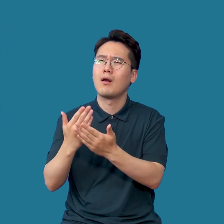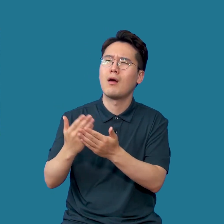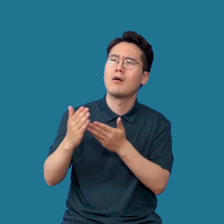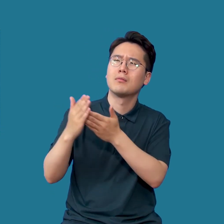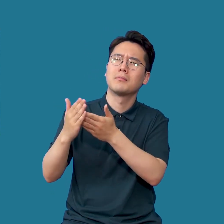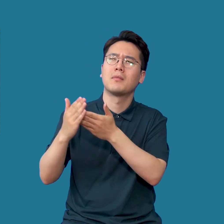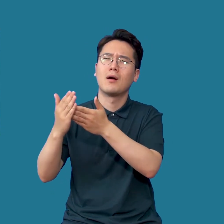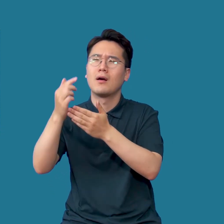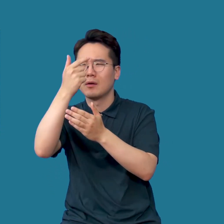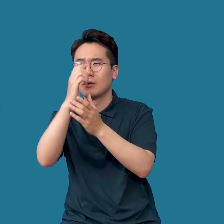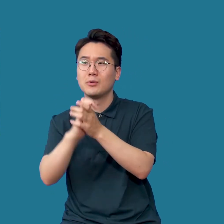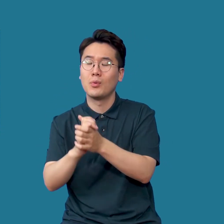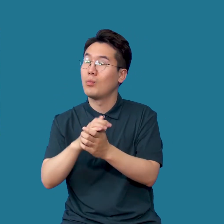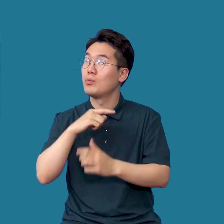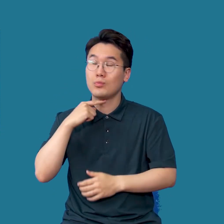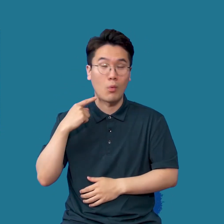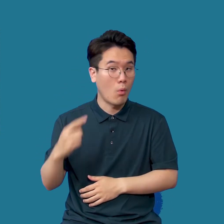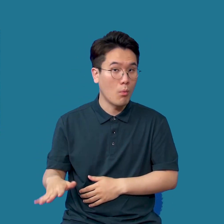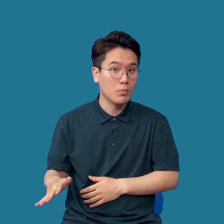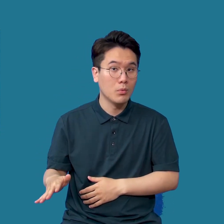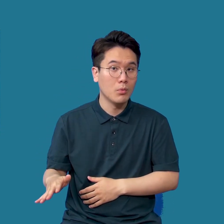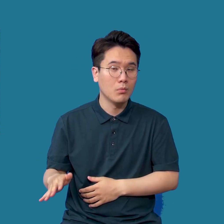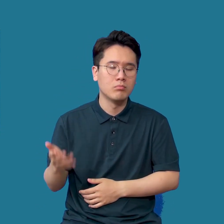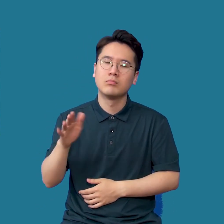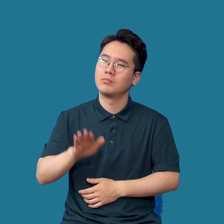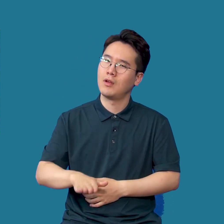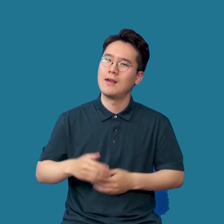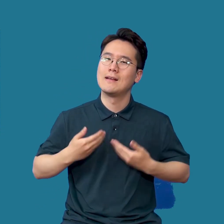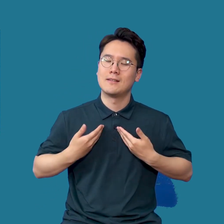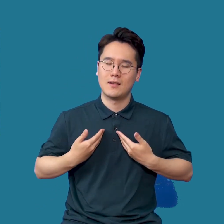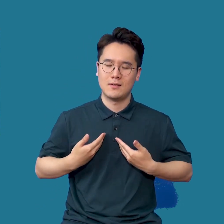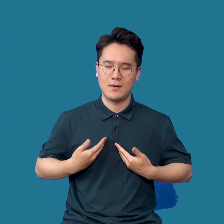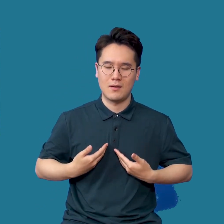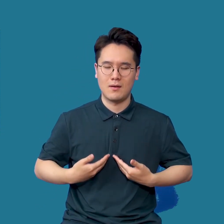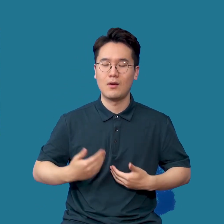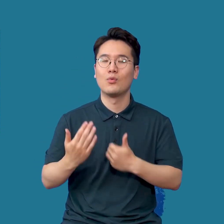않았는데 내 마음속에 나도 모르게 잔잔한